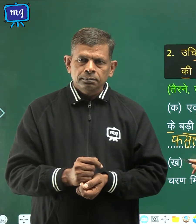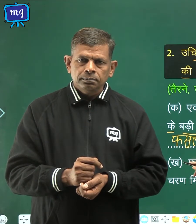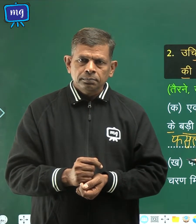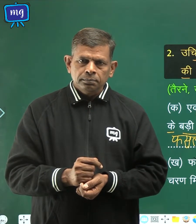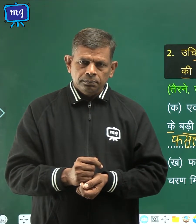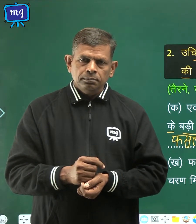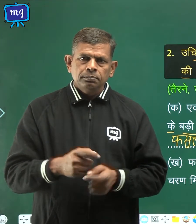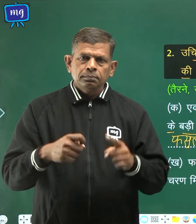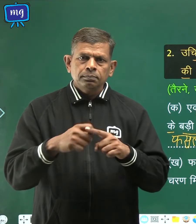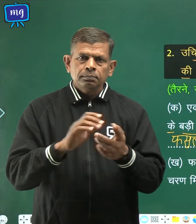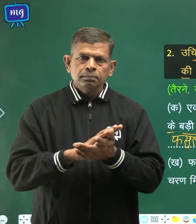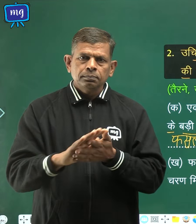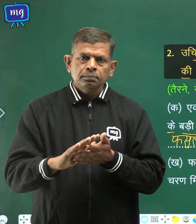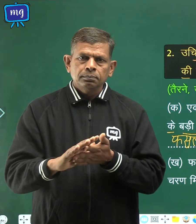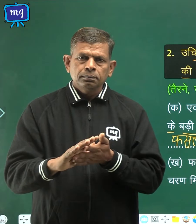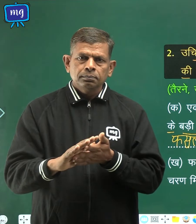ख